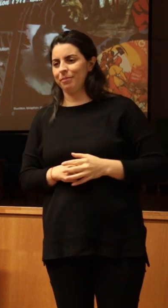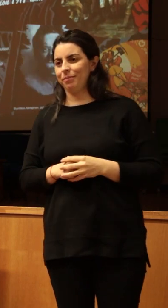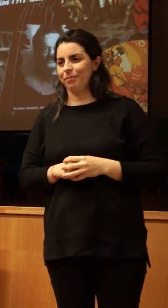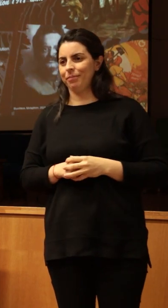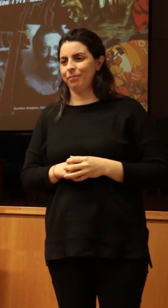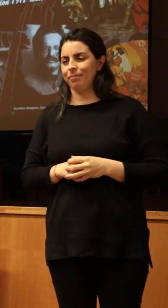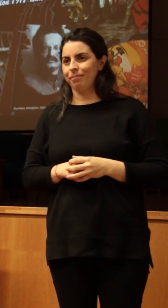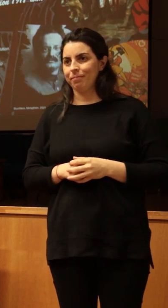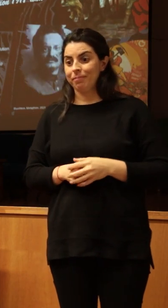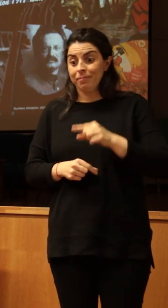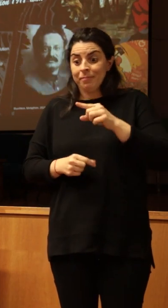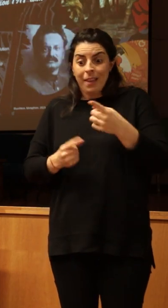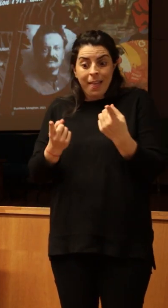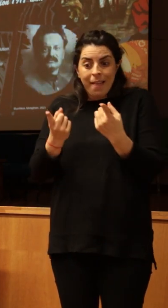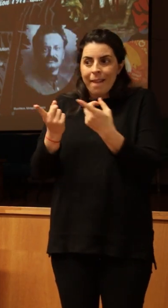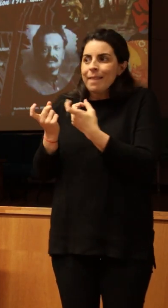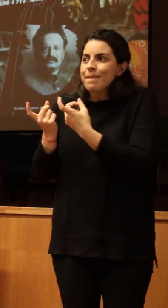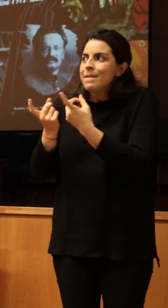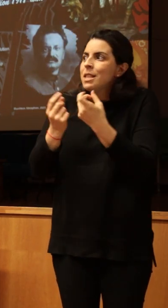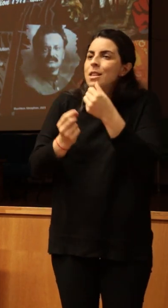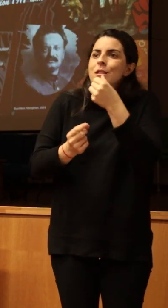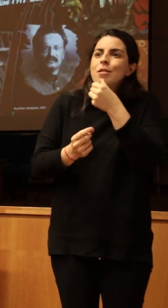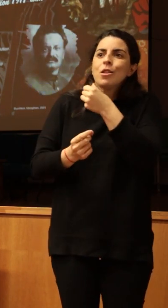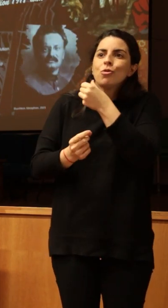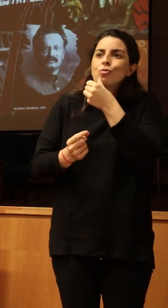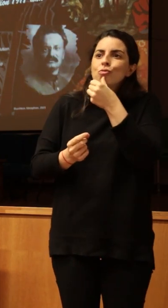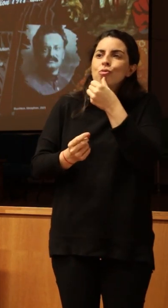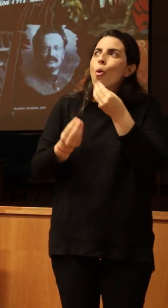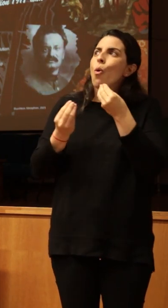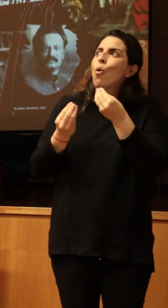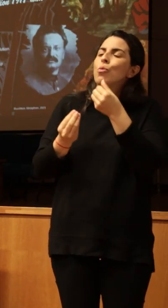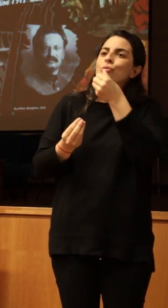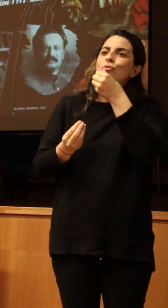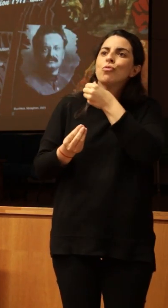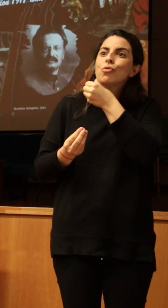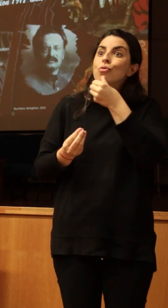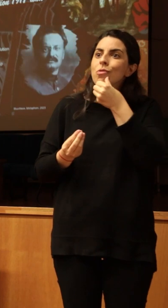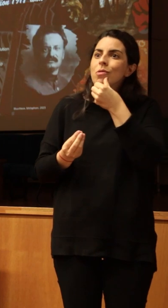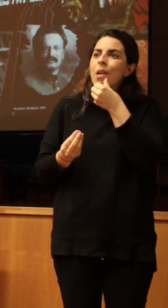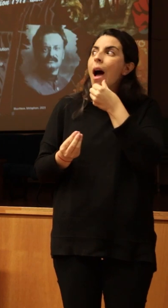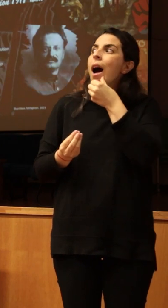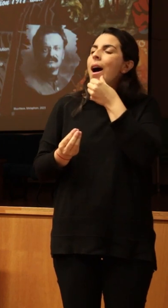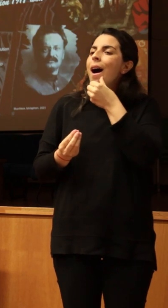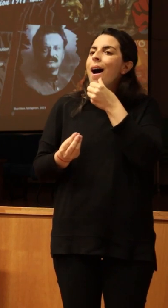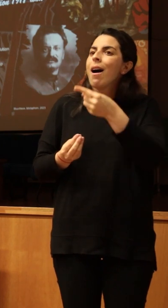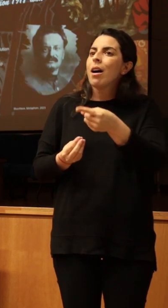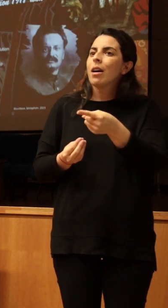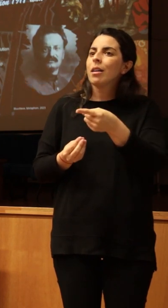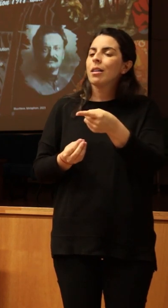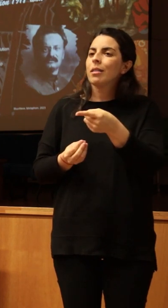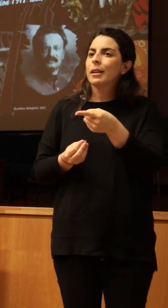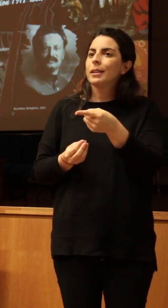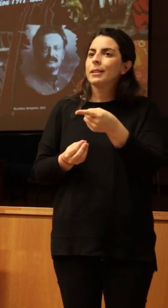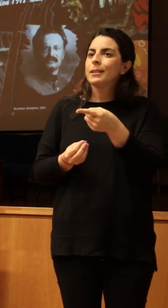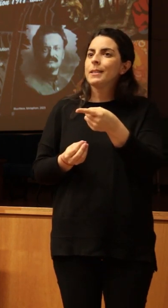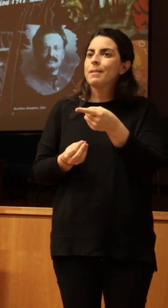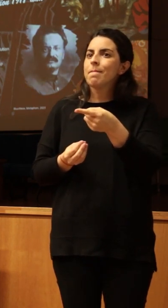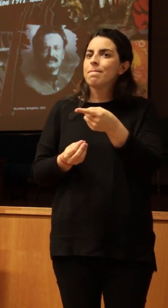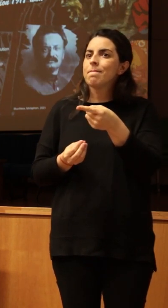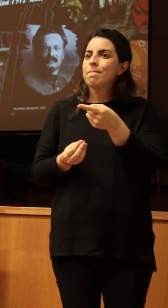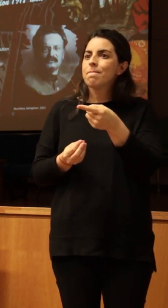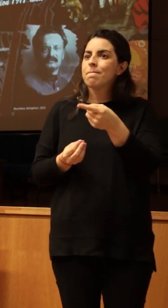Y entonces él estaba buscando la solución. Y entonces, ¿cuál es la solución? And he came with an idea of Gemeinschaftsgefühl. Y entonces